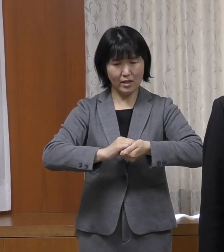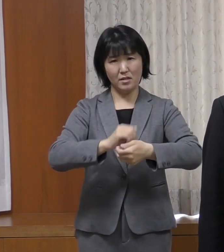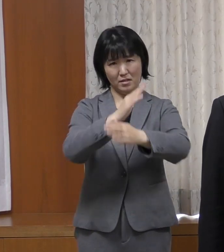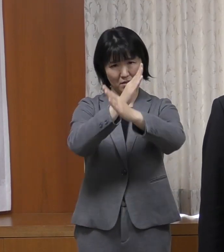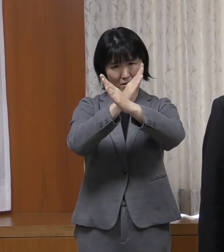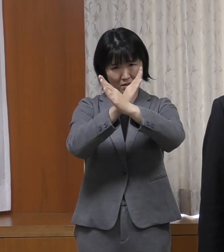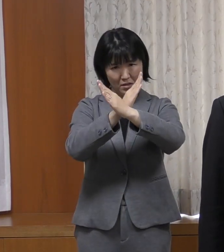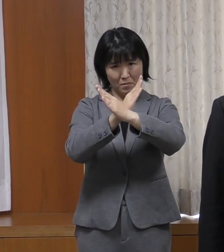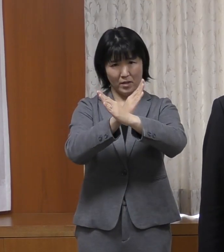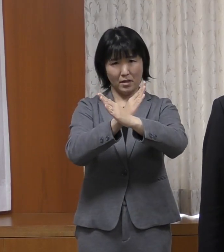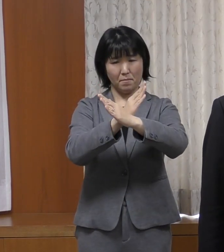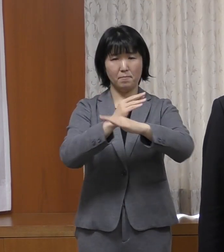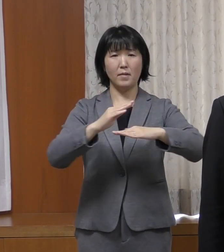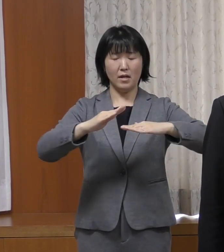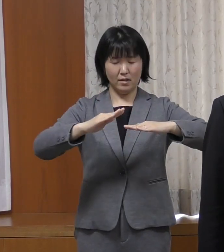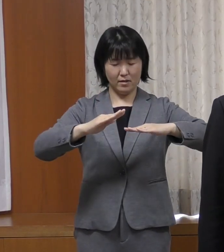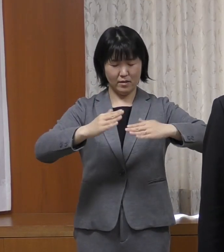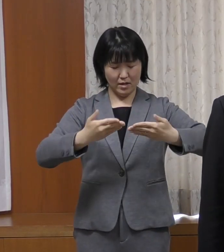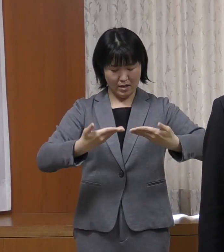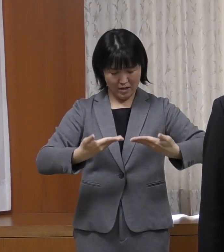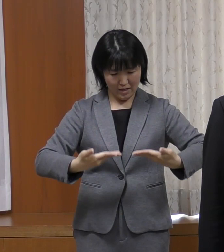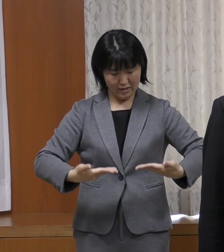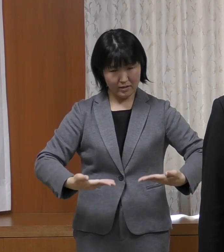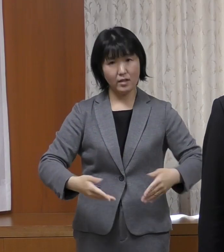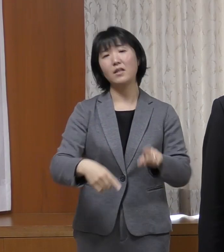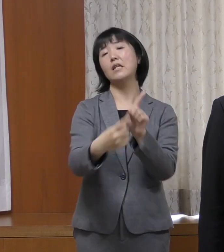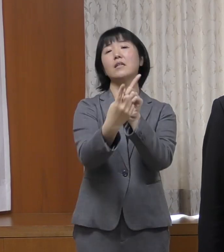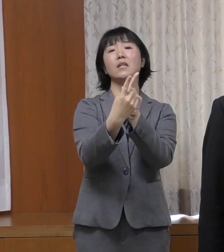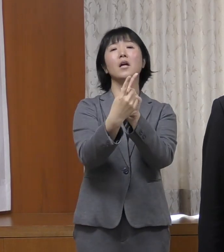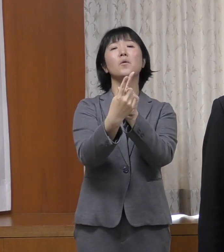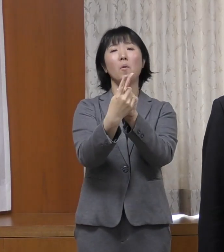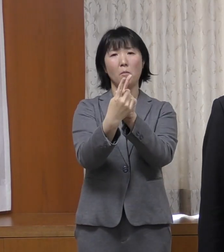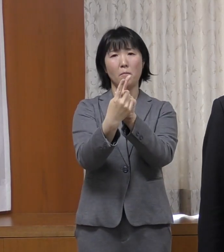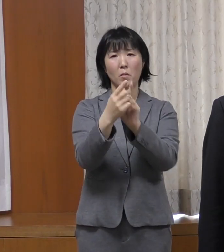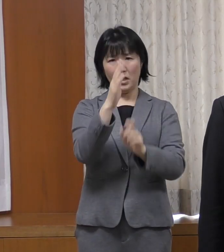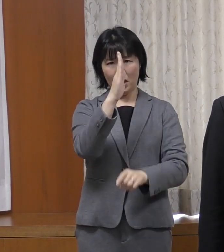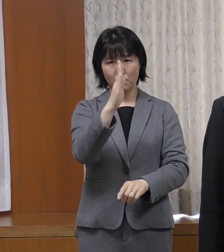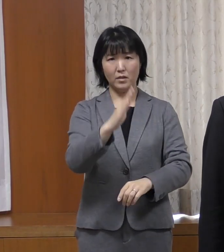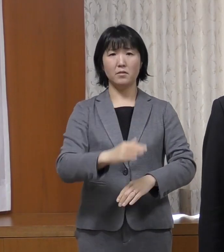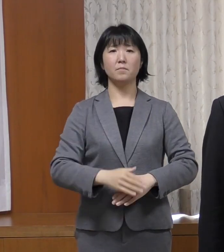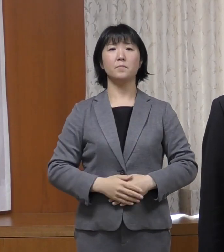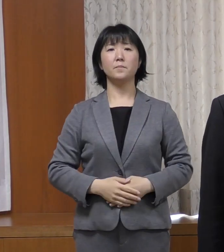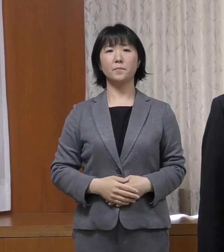よう、冷静な対応を重ねてお願いいたします。